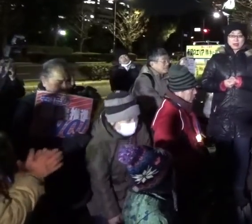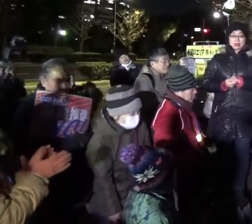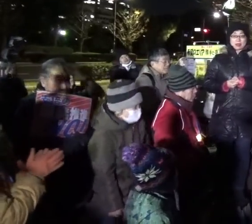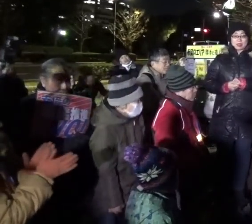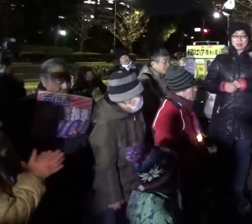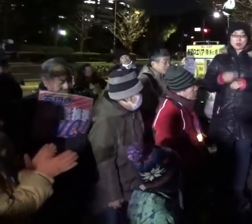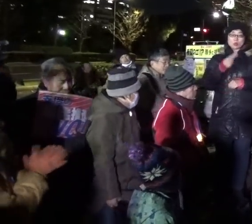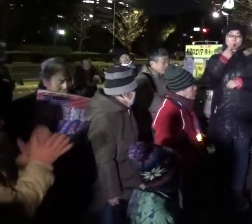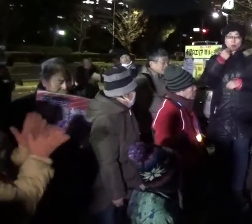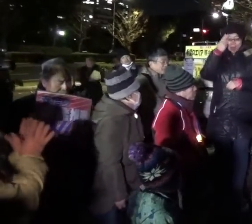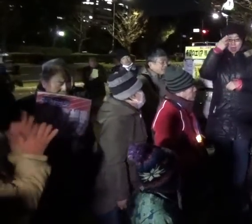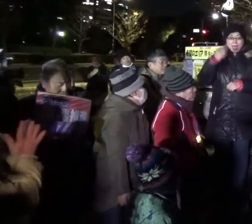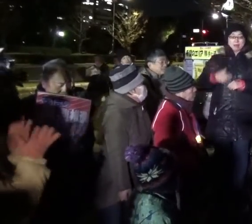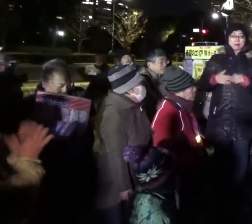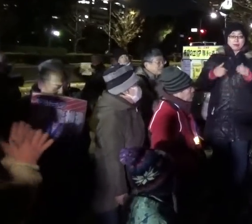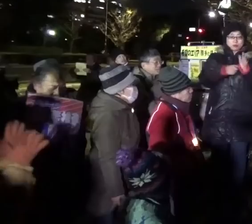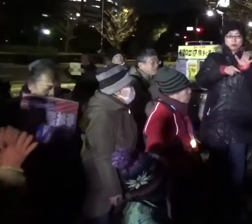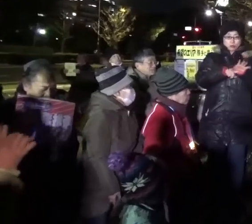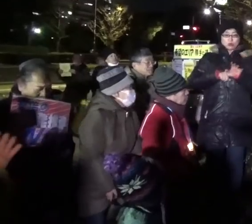。皆さんこんばんは。